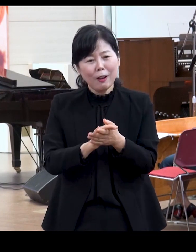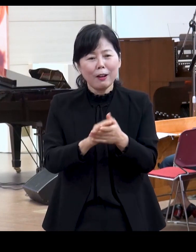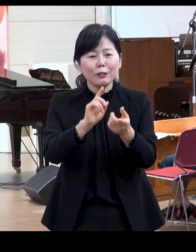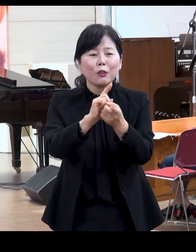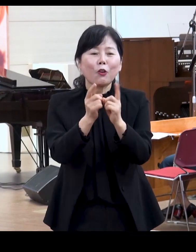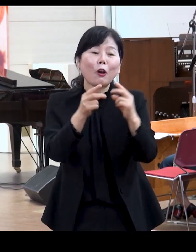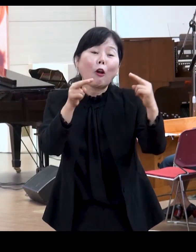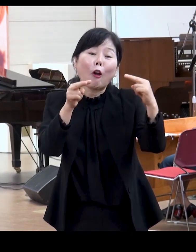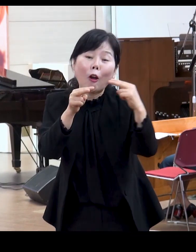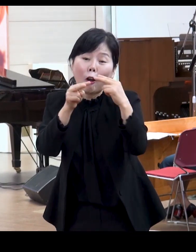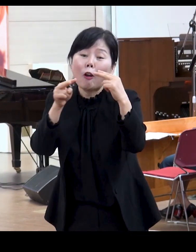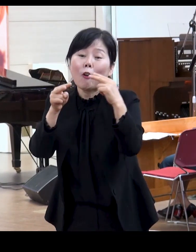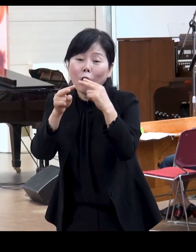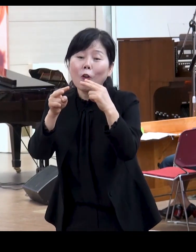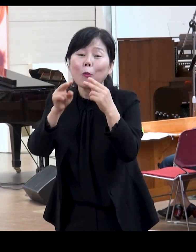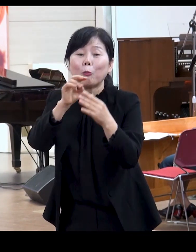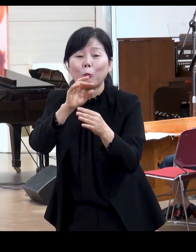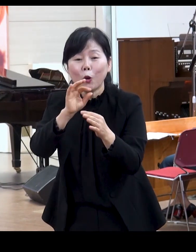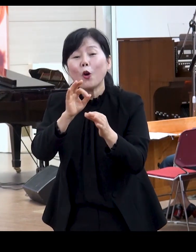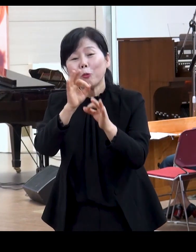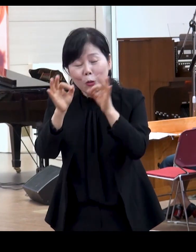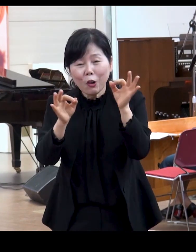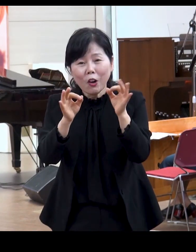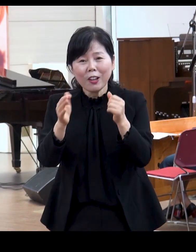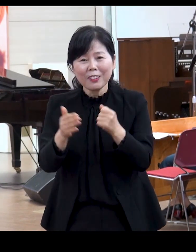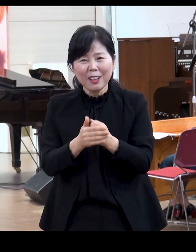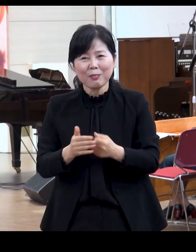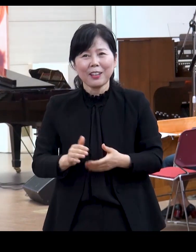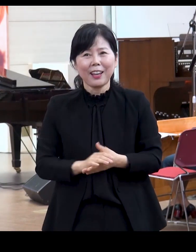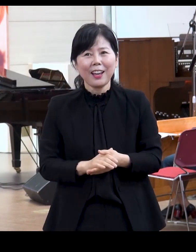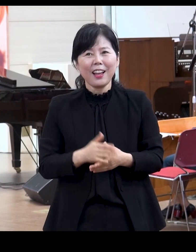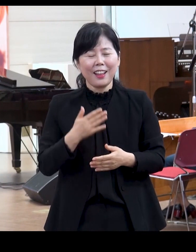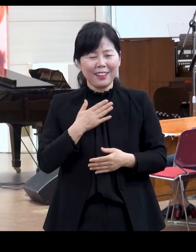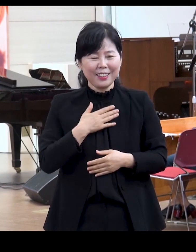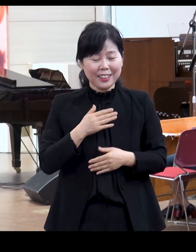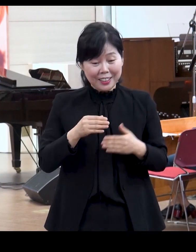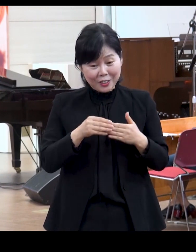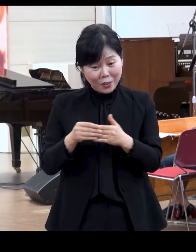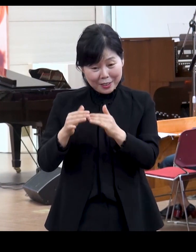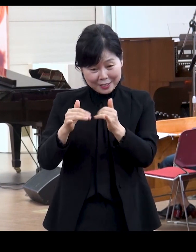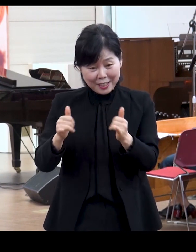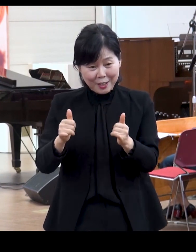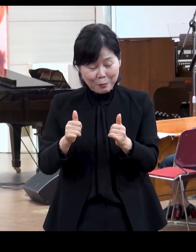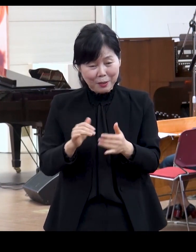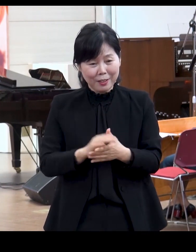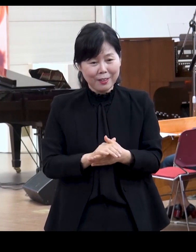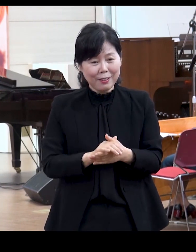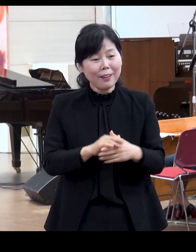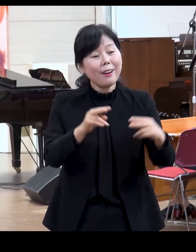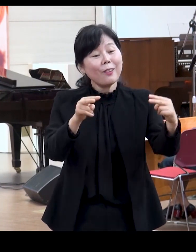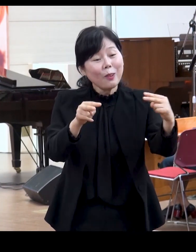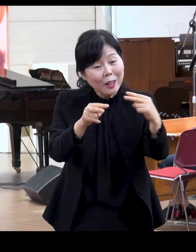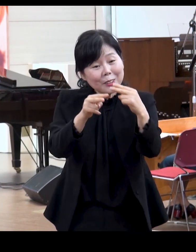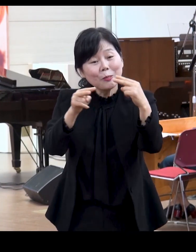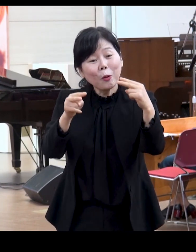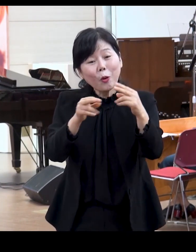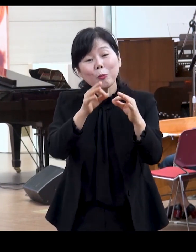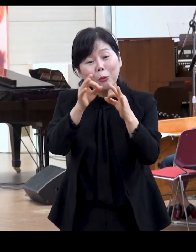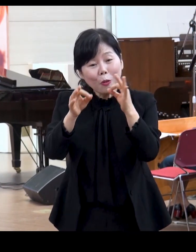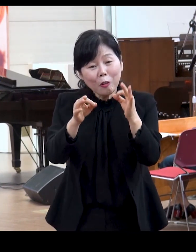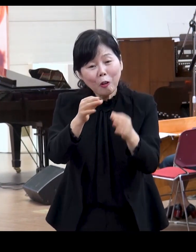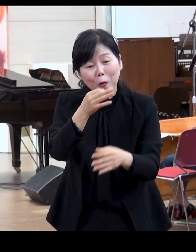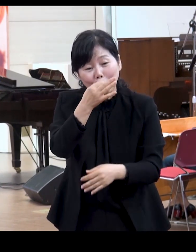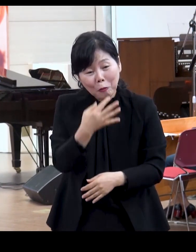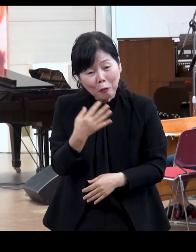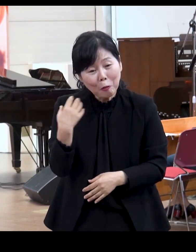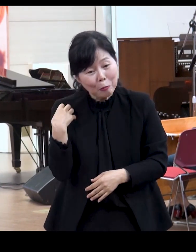그렇죠? 이게 너무 힘들어요, 이게. 근데 어떤 때는 또 인도하는 사람이 말이죠, 그냥 마주보고 부르는 것도 힘든데 꼭